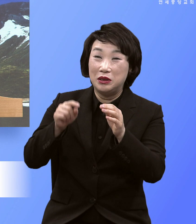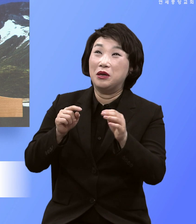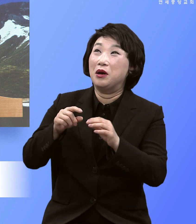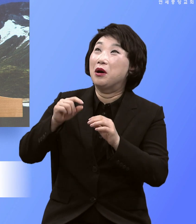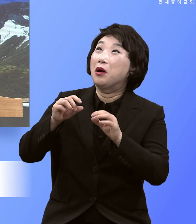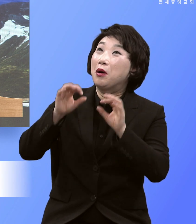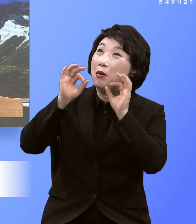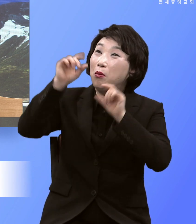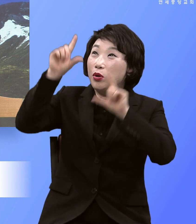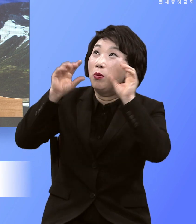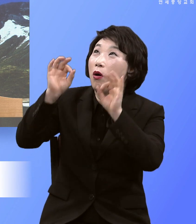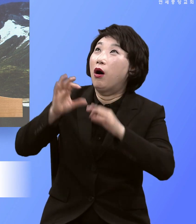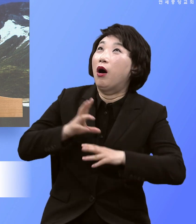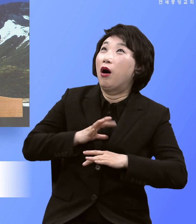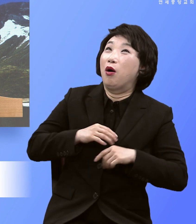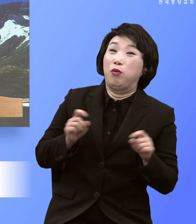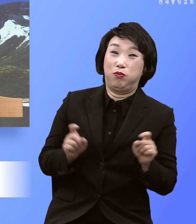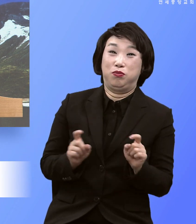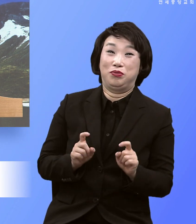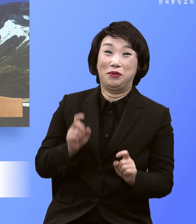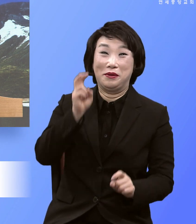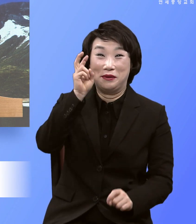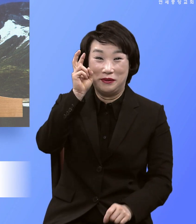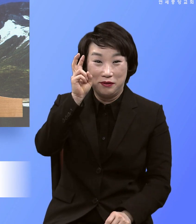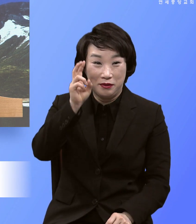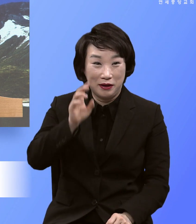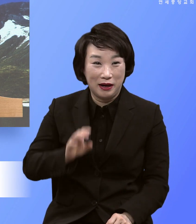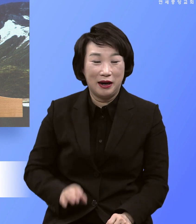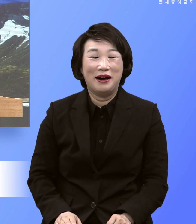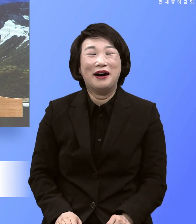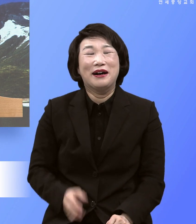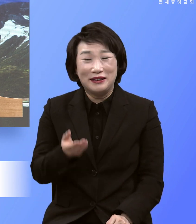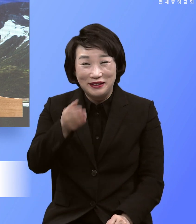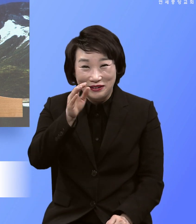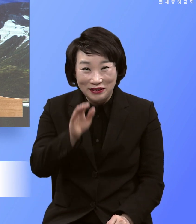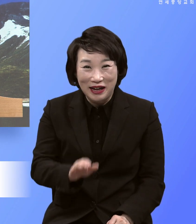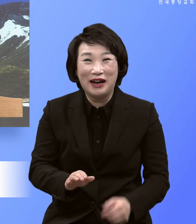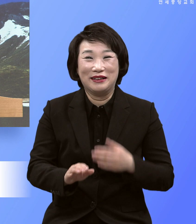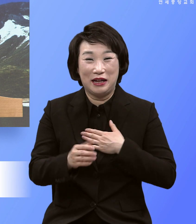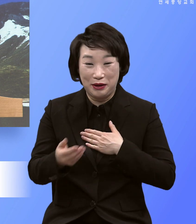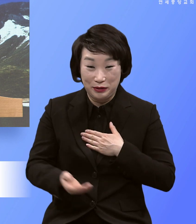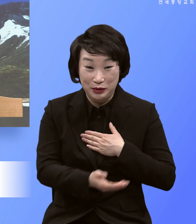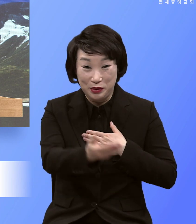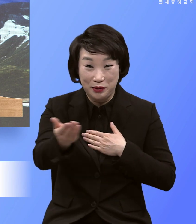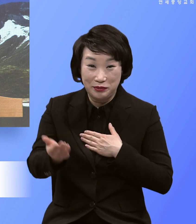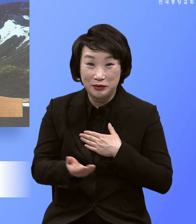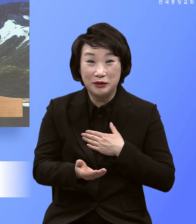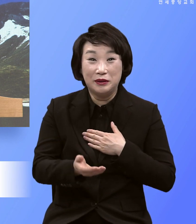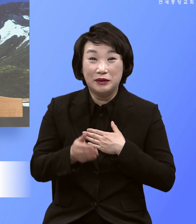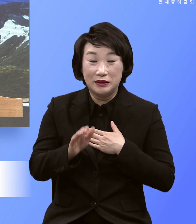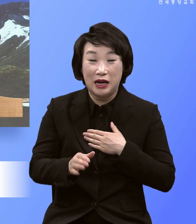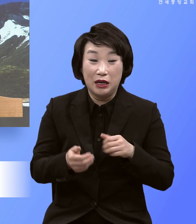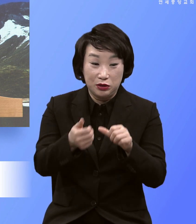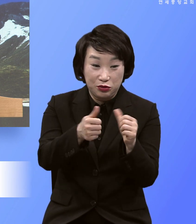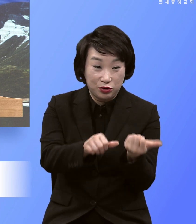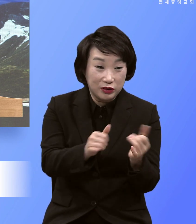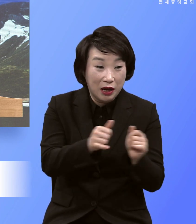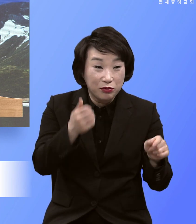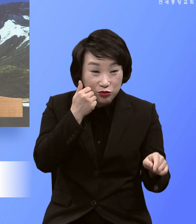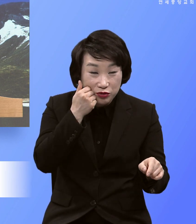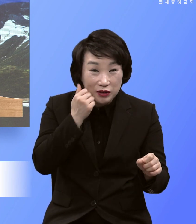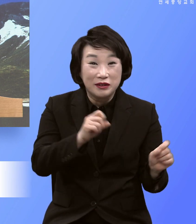바라보고 두렵고 무섭겠는가. 그러나 나와 여러분들은 죽은